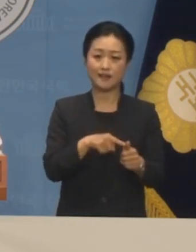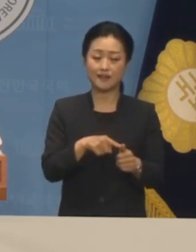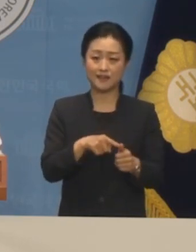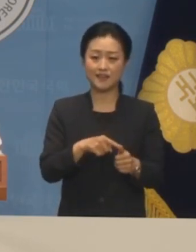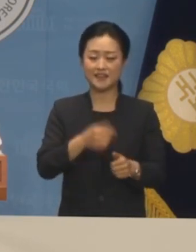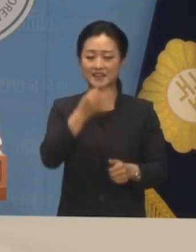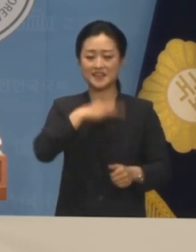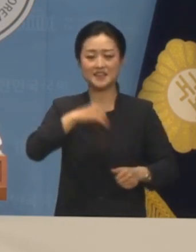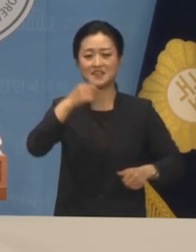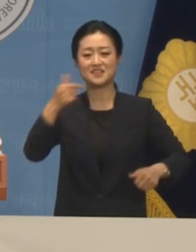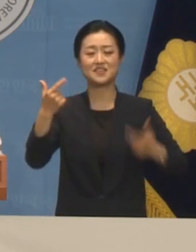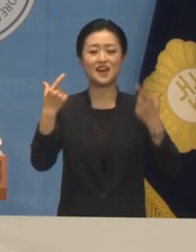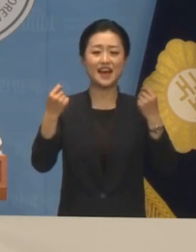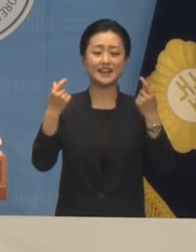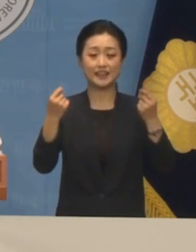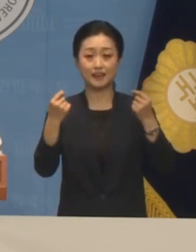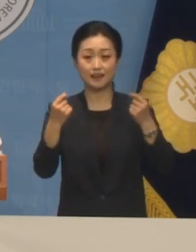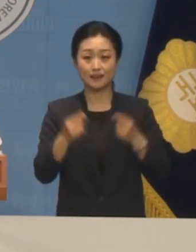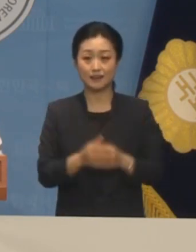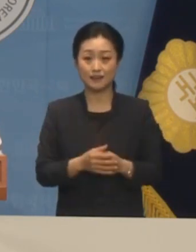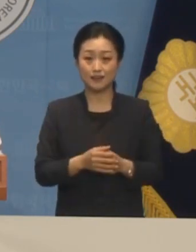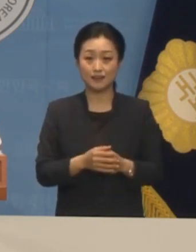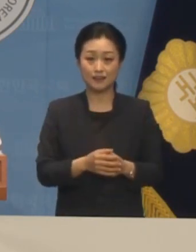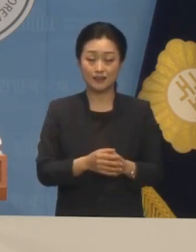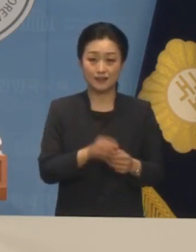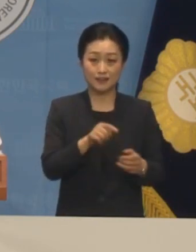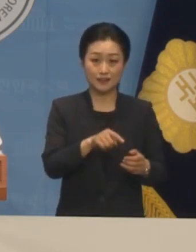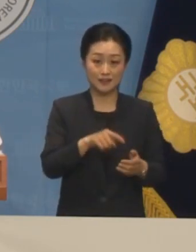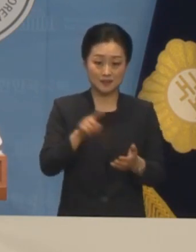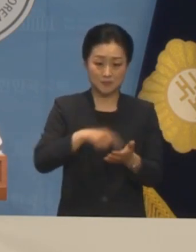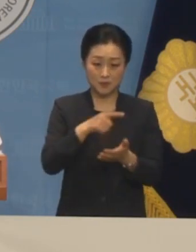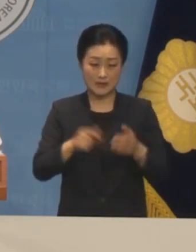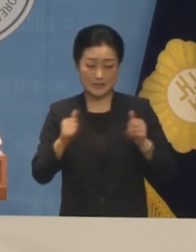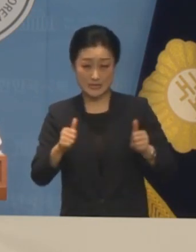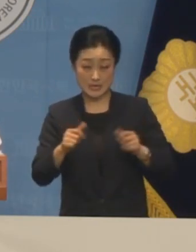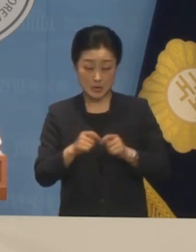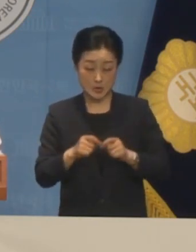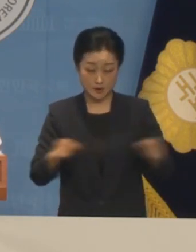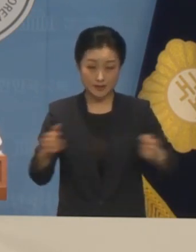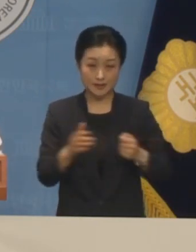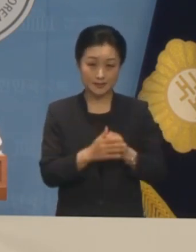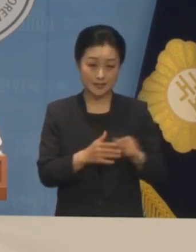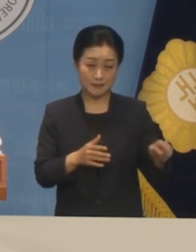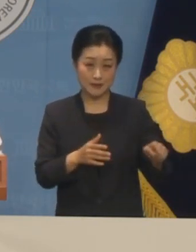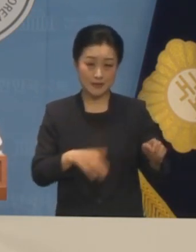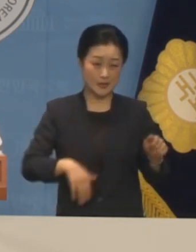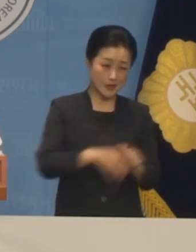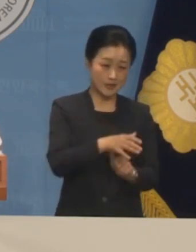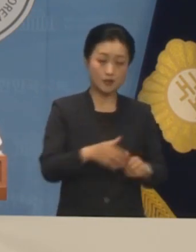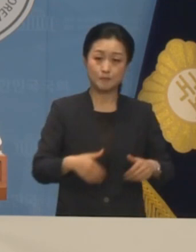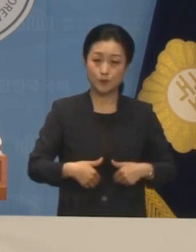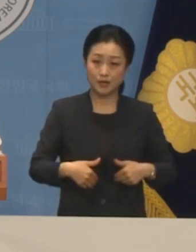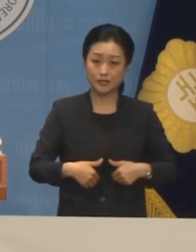손배 소송을 오래 끌어서 가정을 망쳐야 한다 쌍전 노조는 자살 특공대다시보기